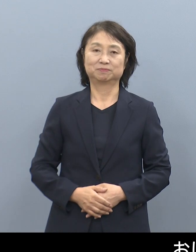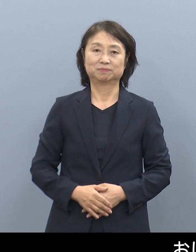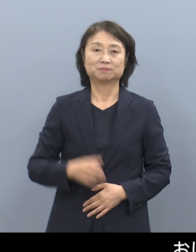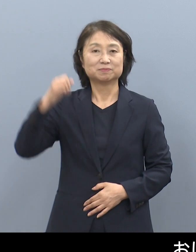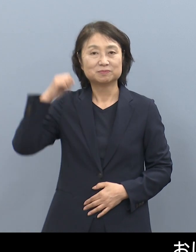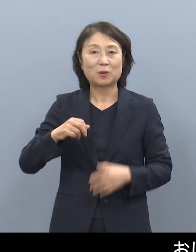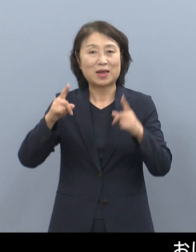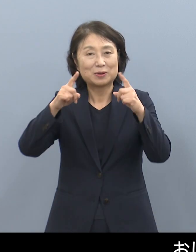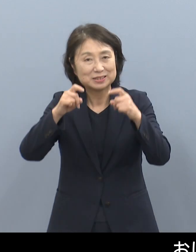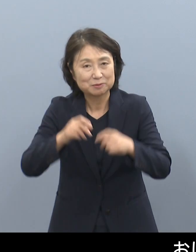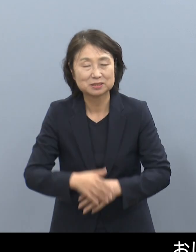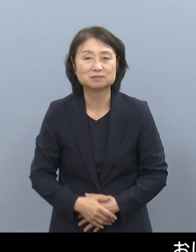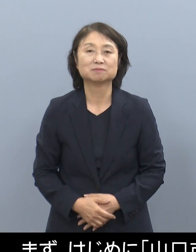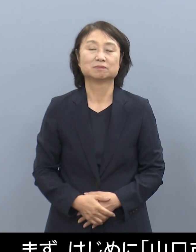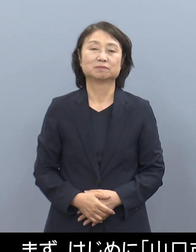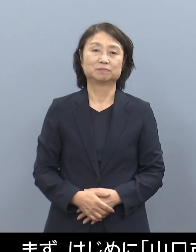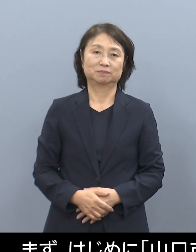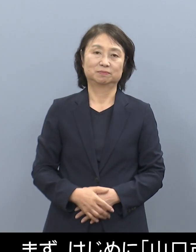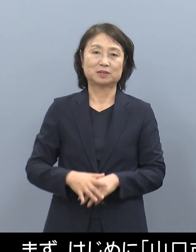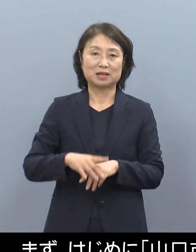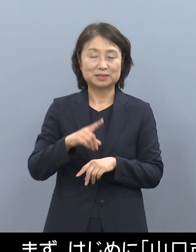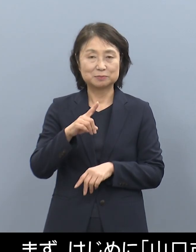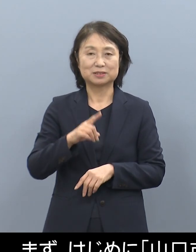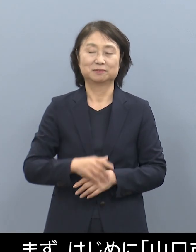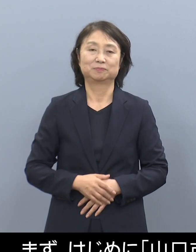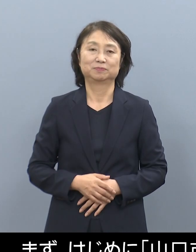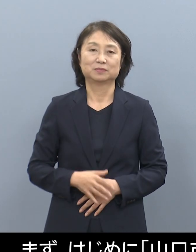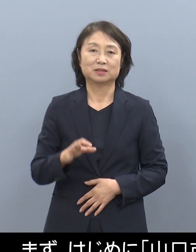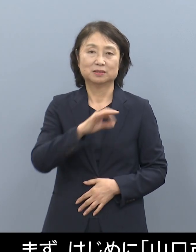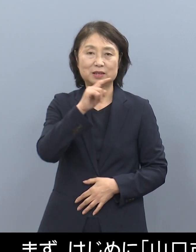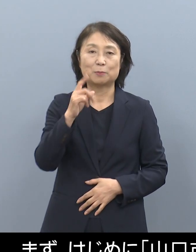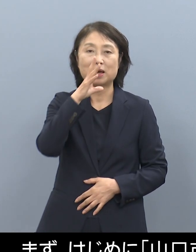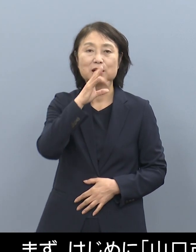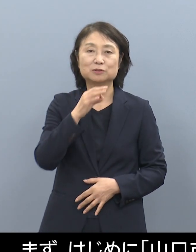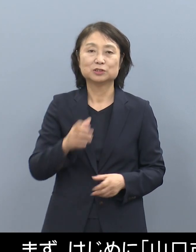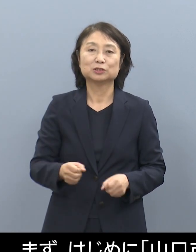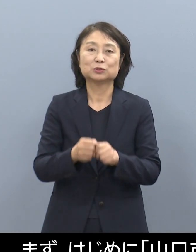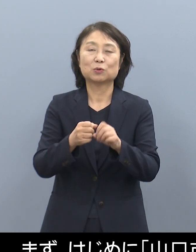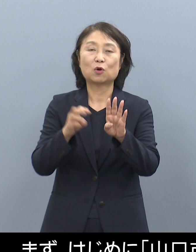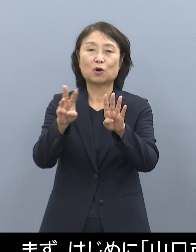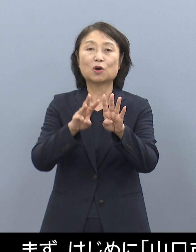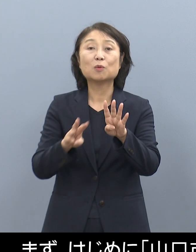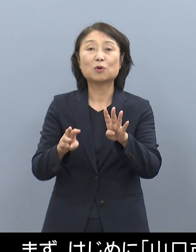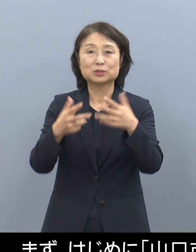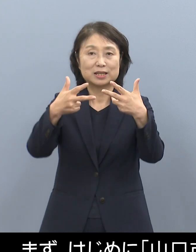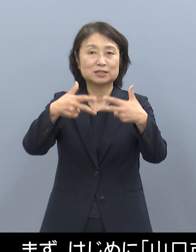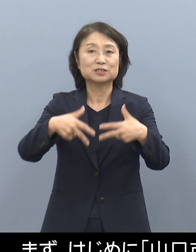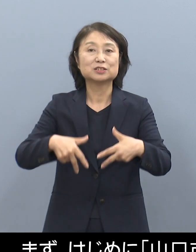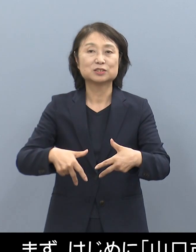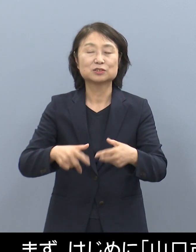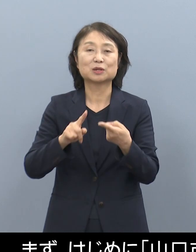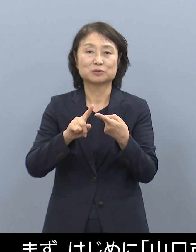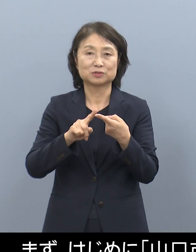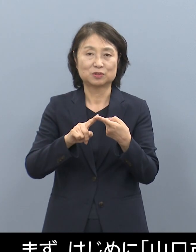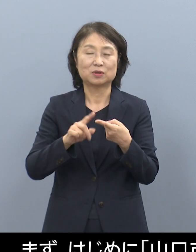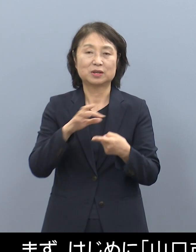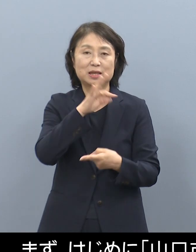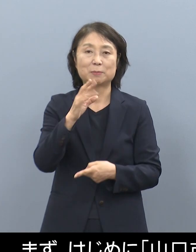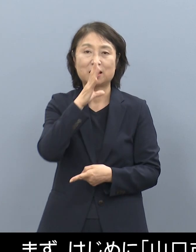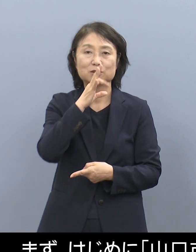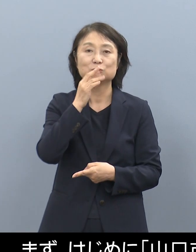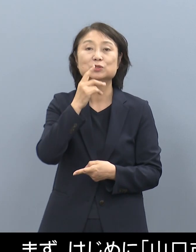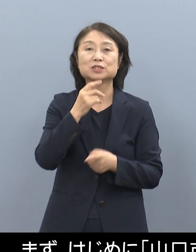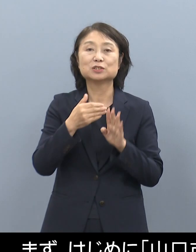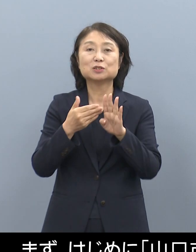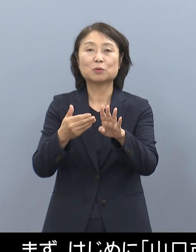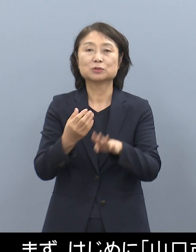おはようございます。まずはじめに山口市総合防災情報システムおよび山口市防